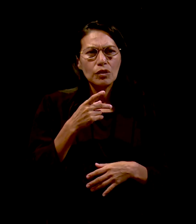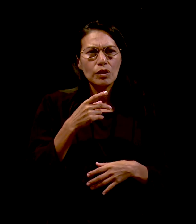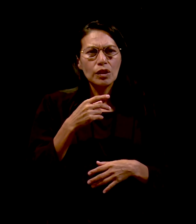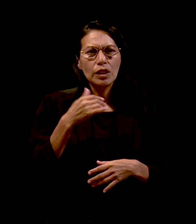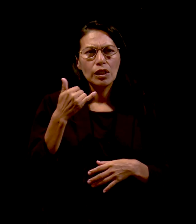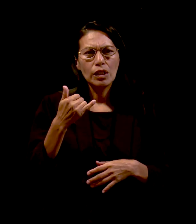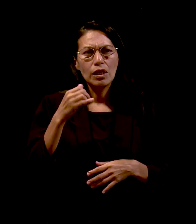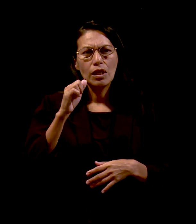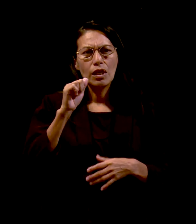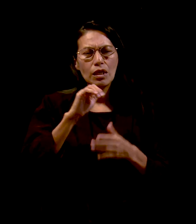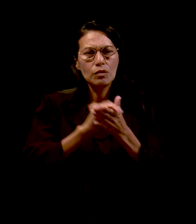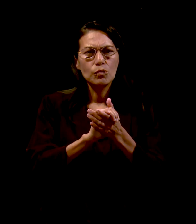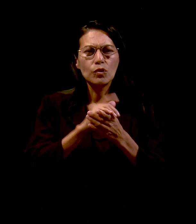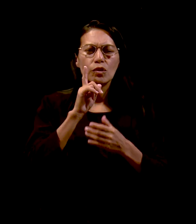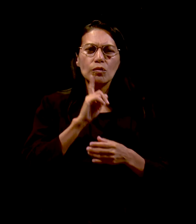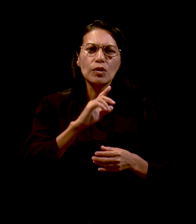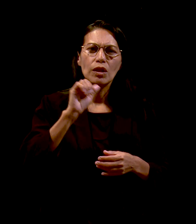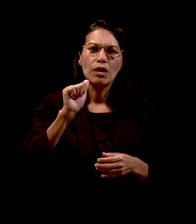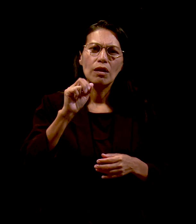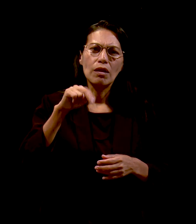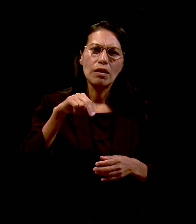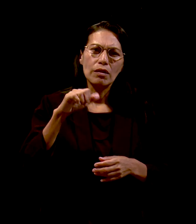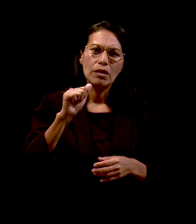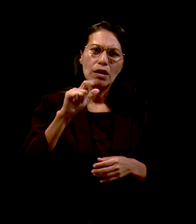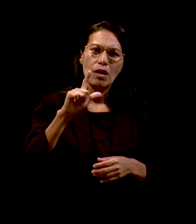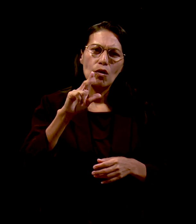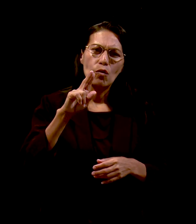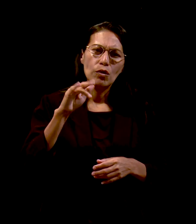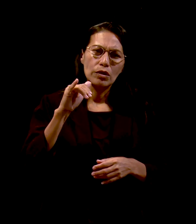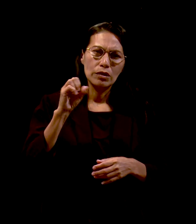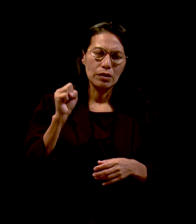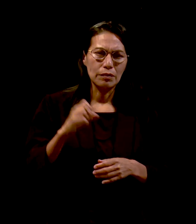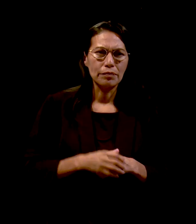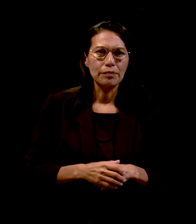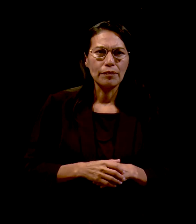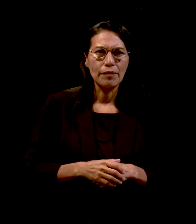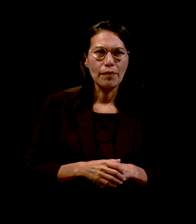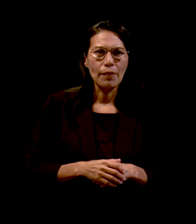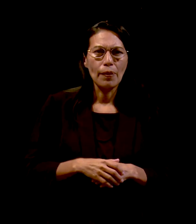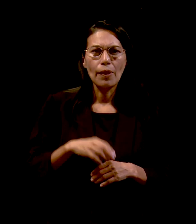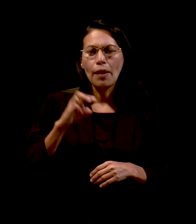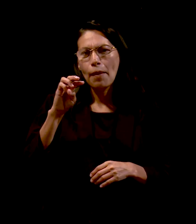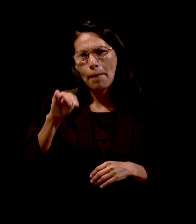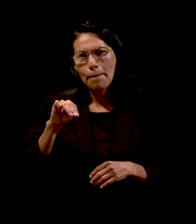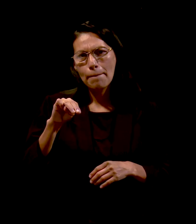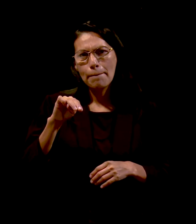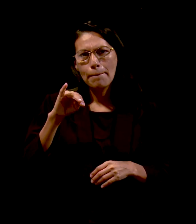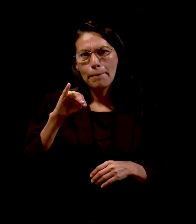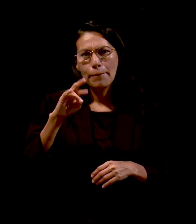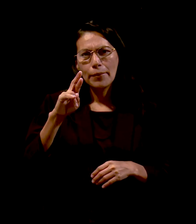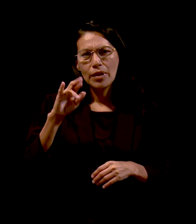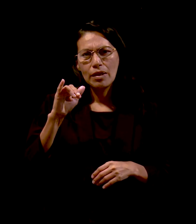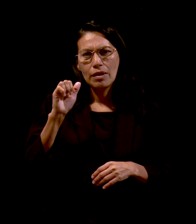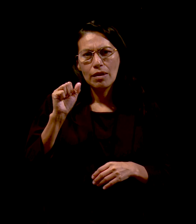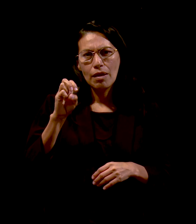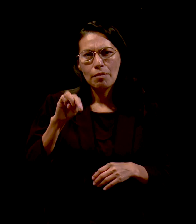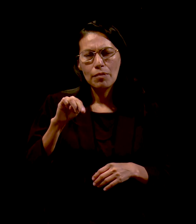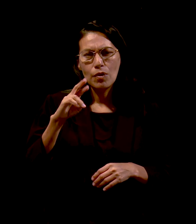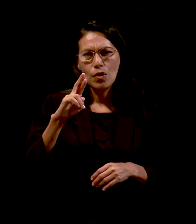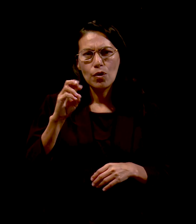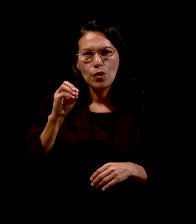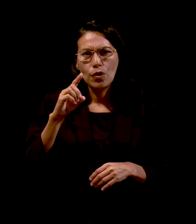pastor y por la salud de ana luisa miriam rodríguez buenas